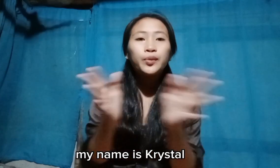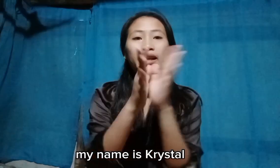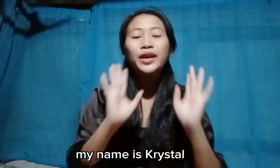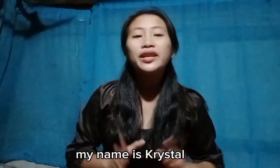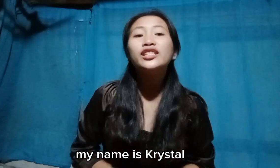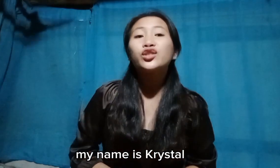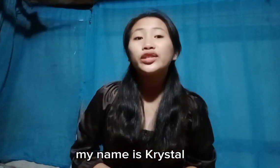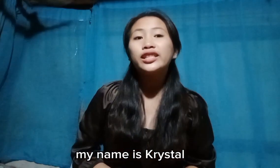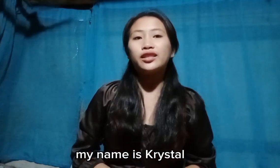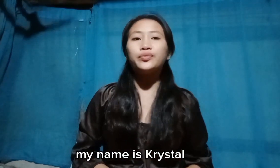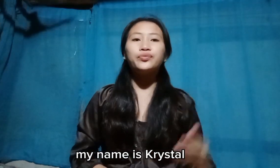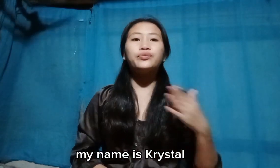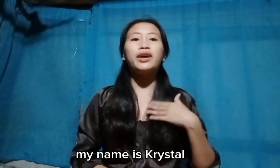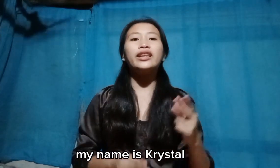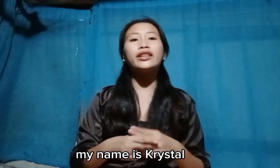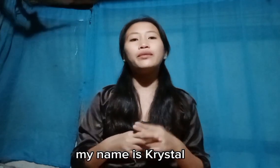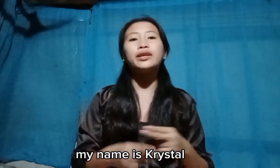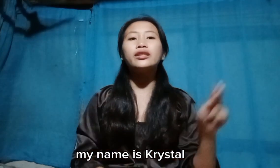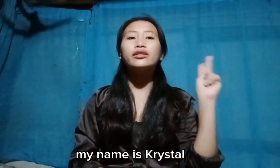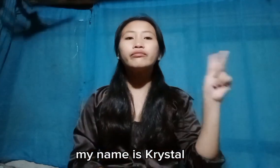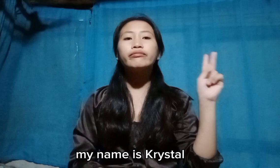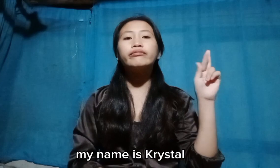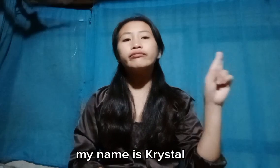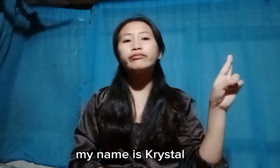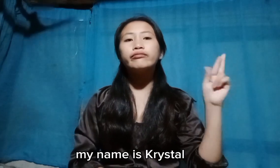My name is Crystal. My name is